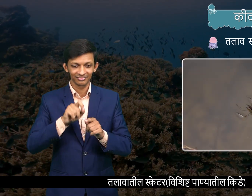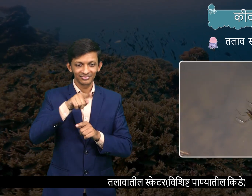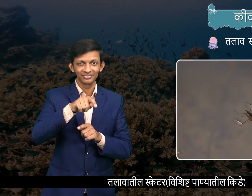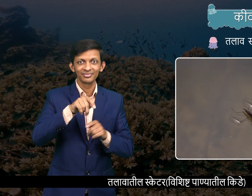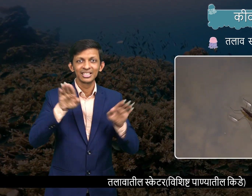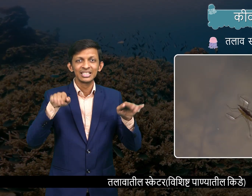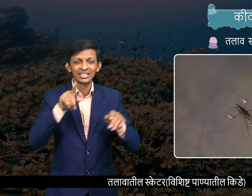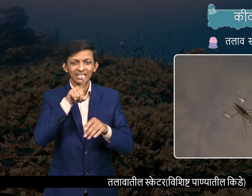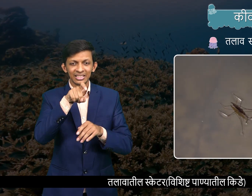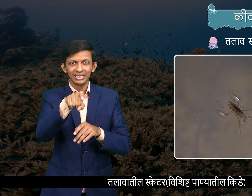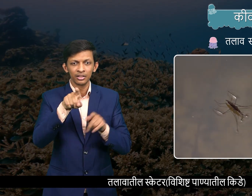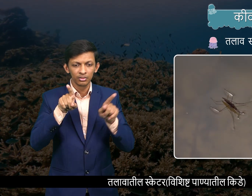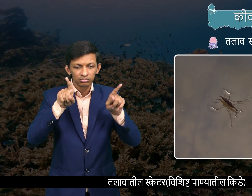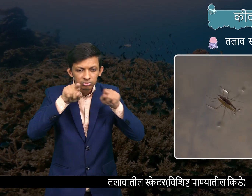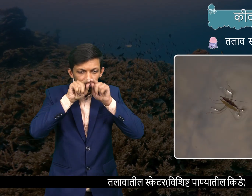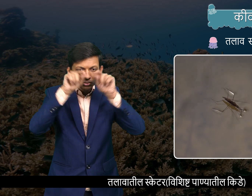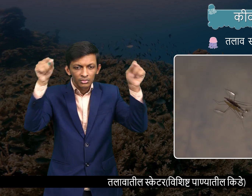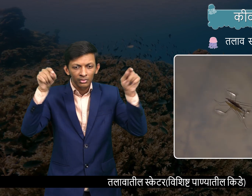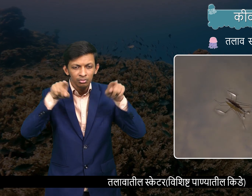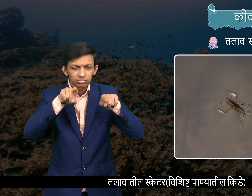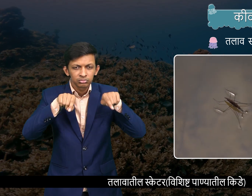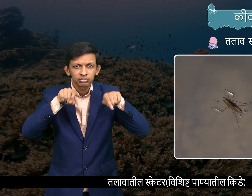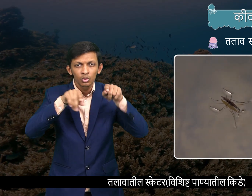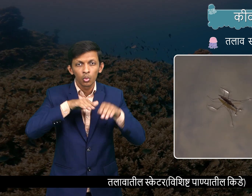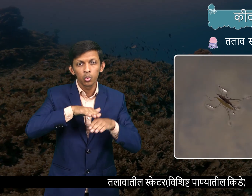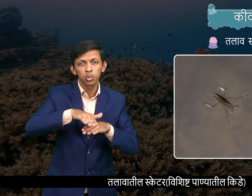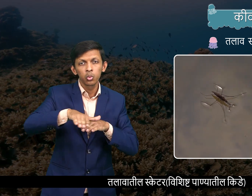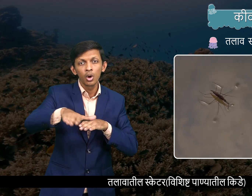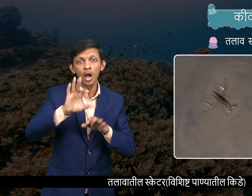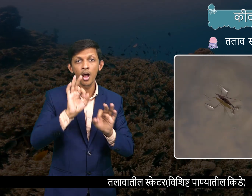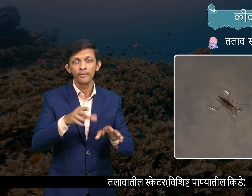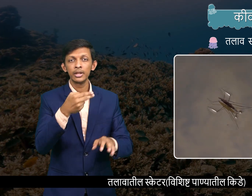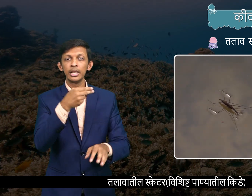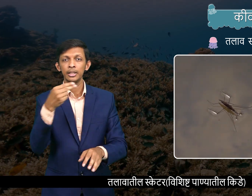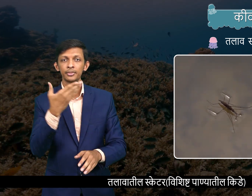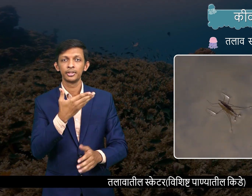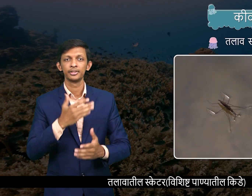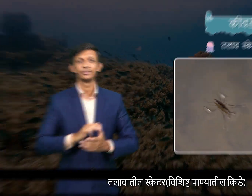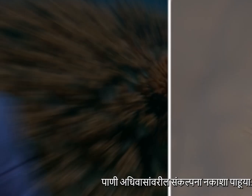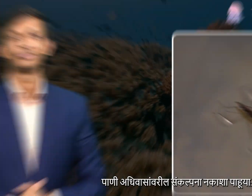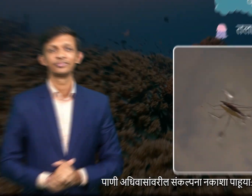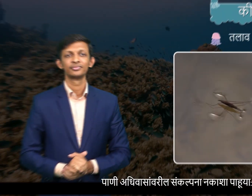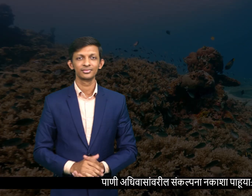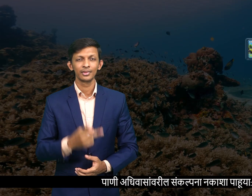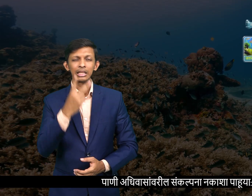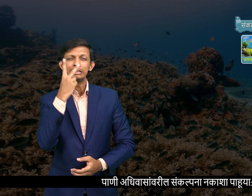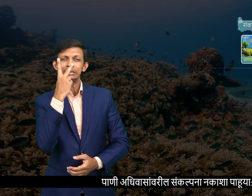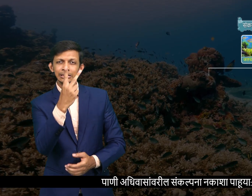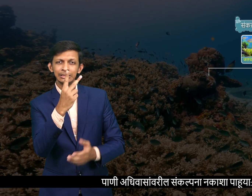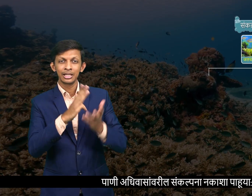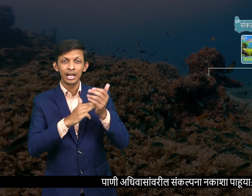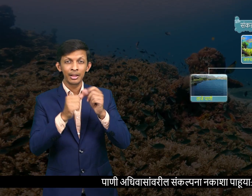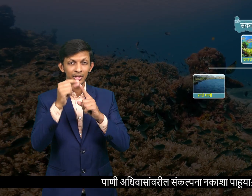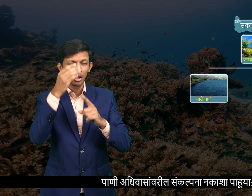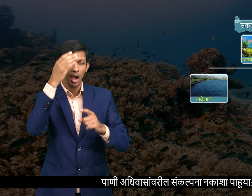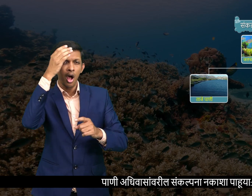तलावातील स्केटर, विशिष्ट पाण्यातील किडे. पाणी अधिवासांवरील